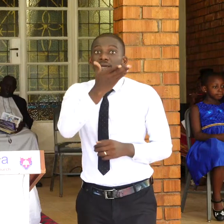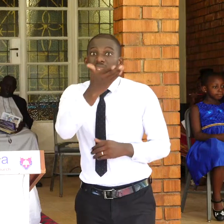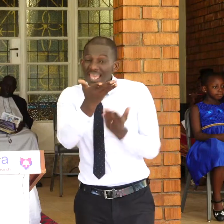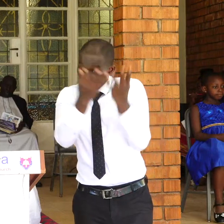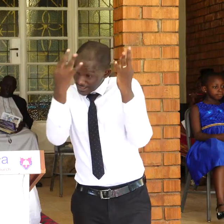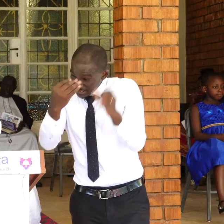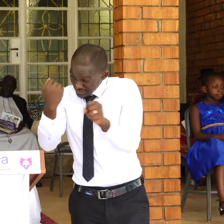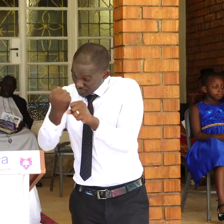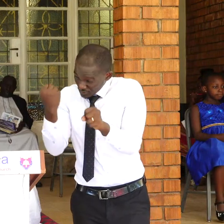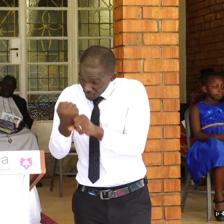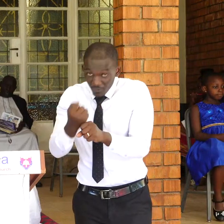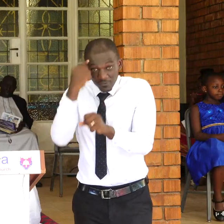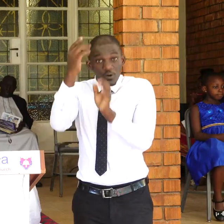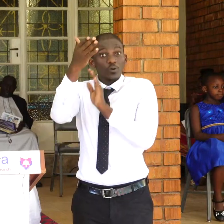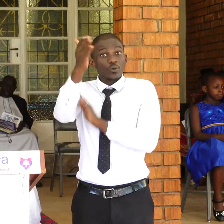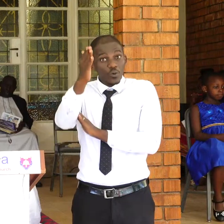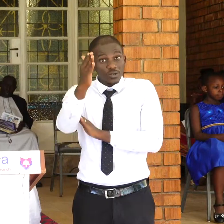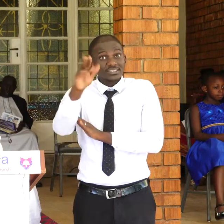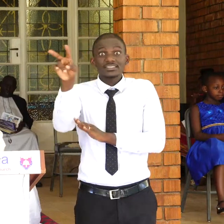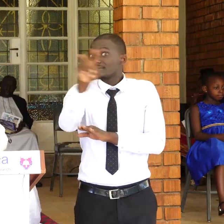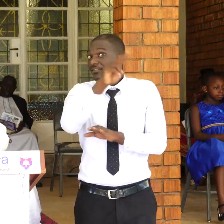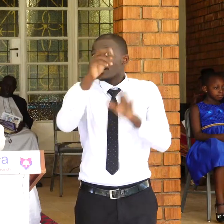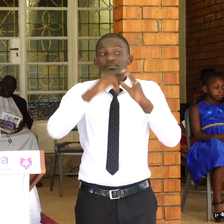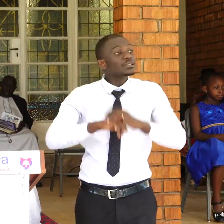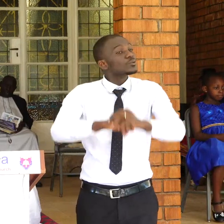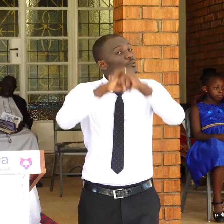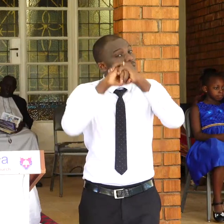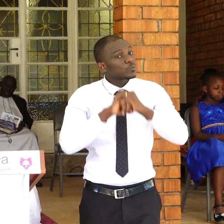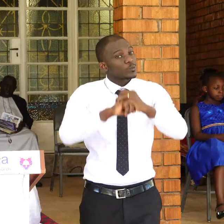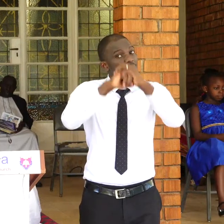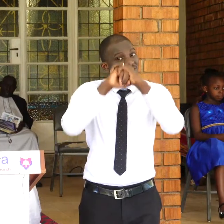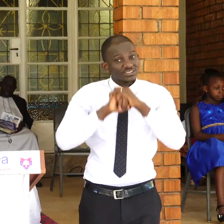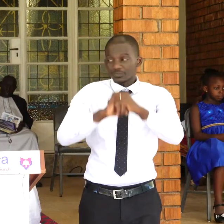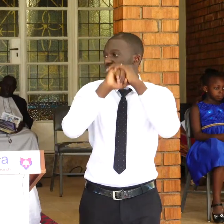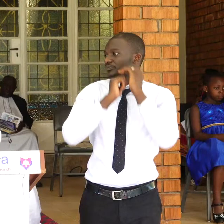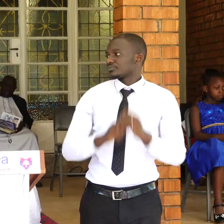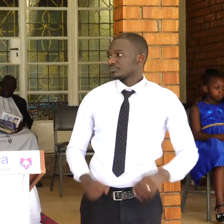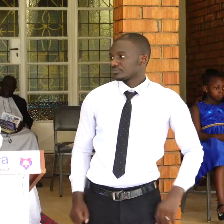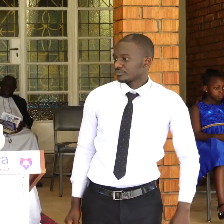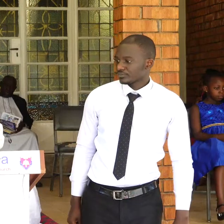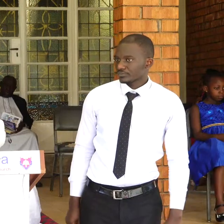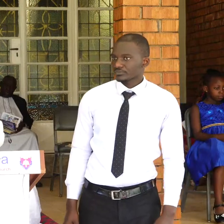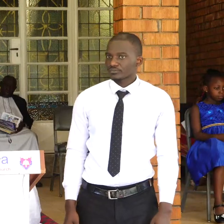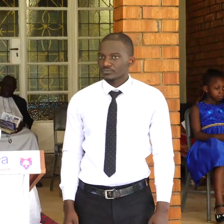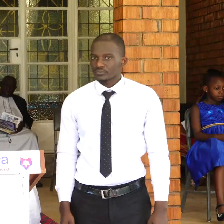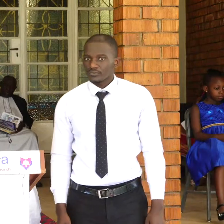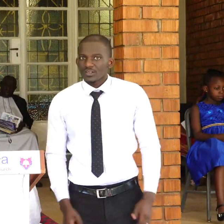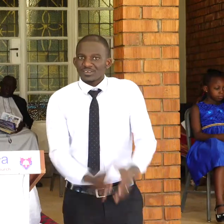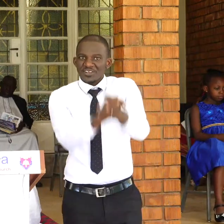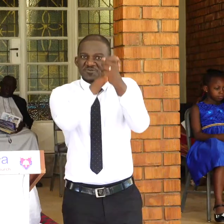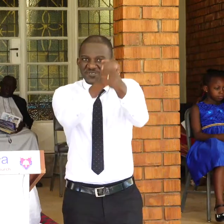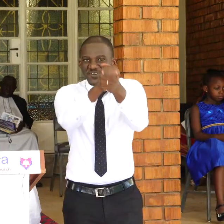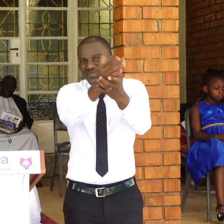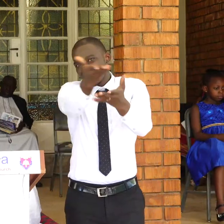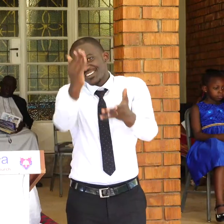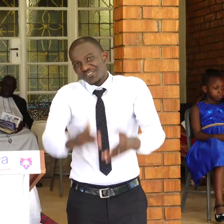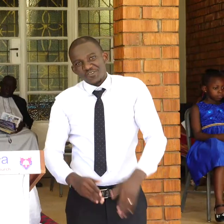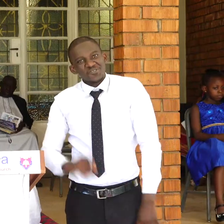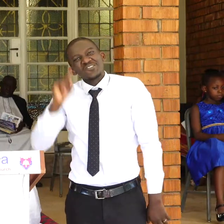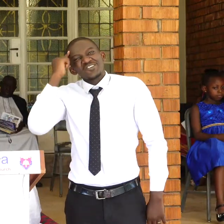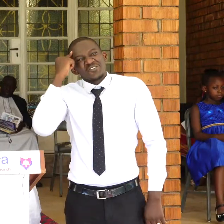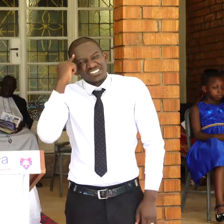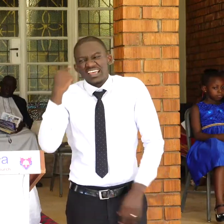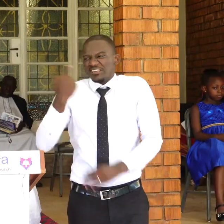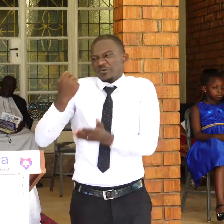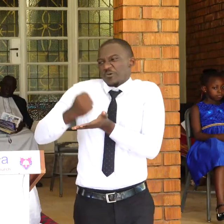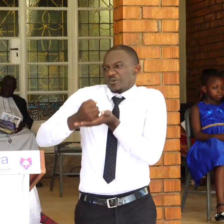nga saddaaka kabonero kakukola ki kakusinza Katonda wo kutumiddeko ng'olowooza oyamba buyambi ku